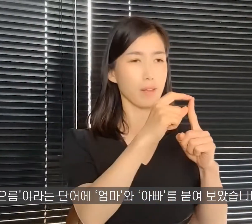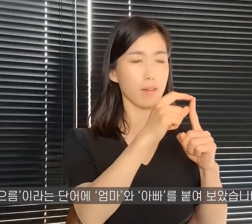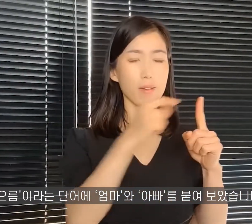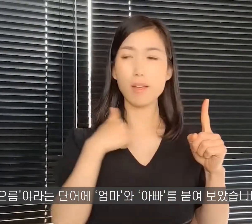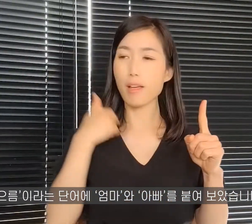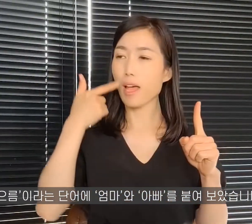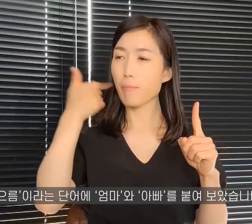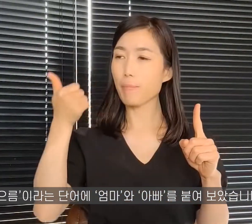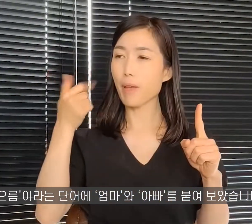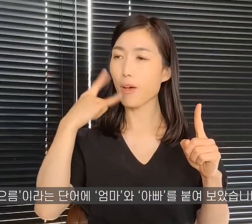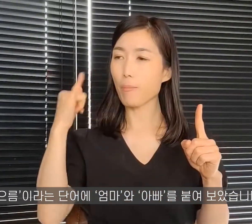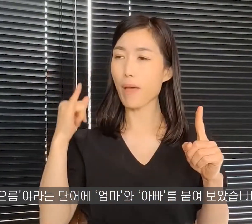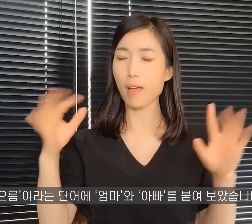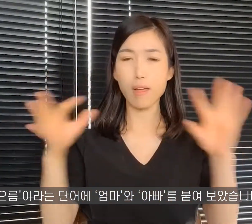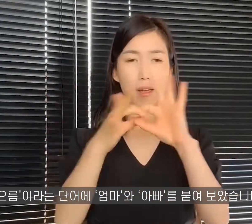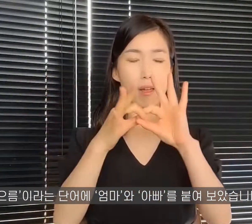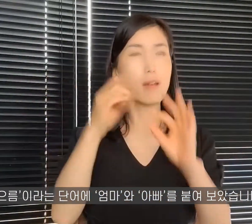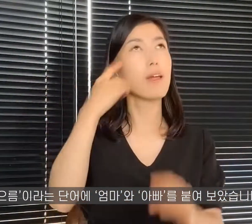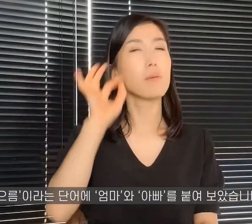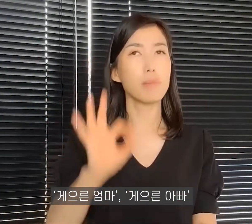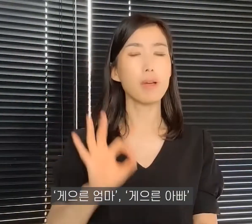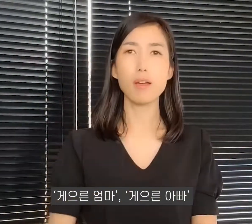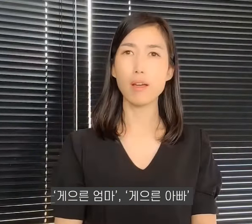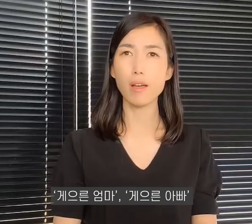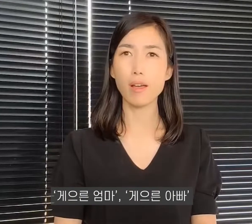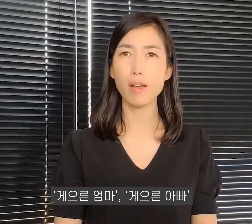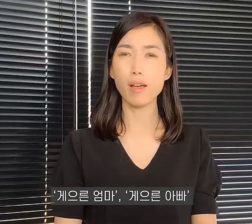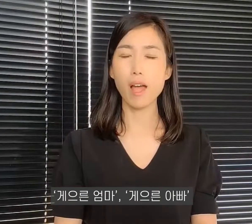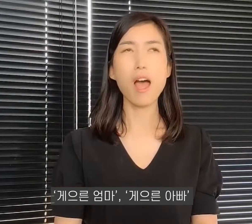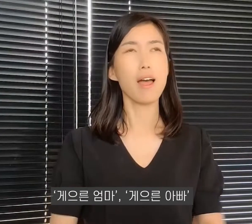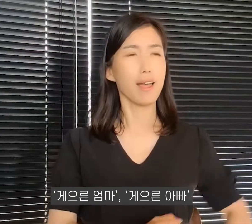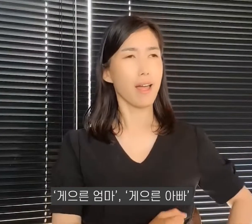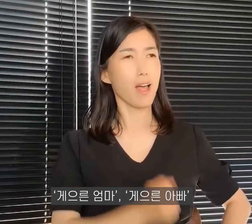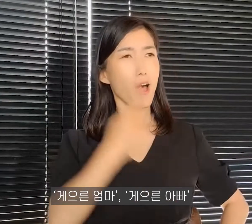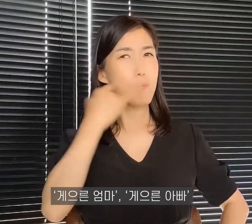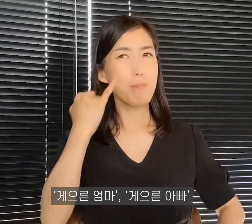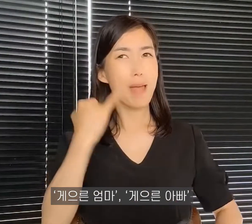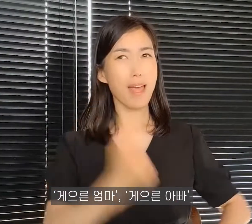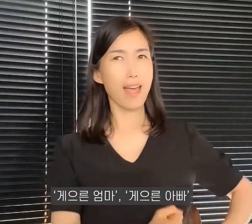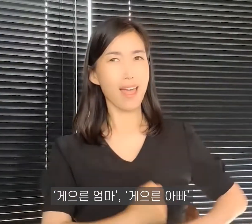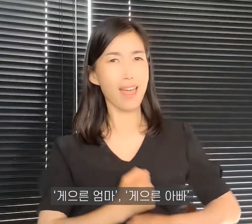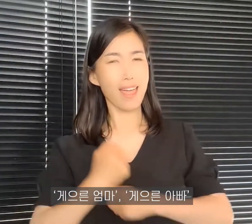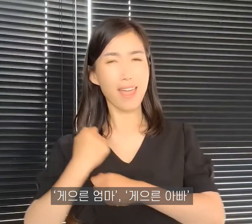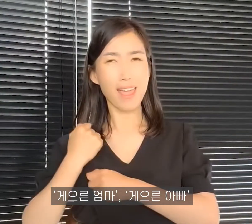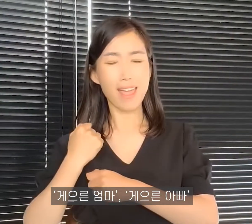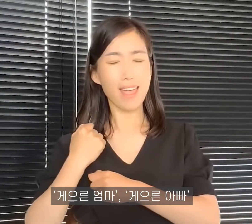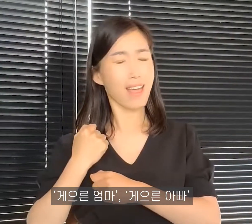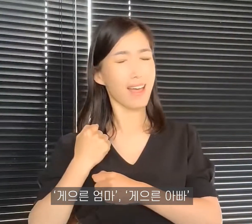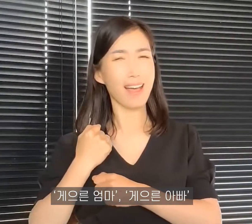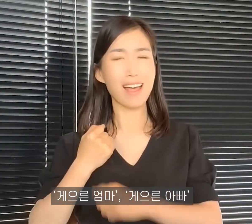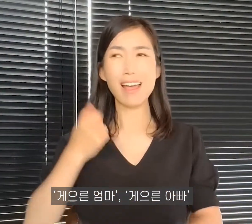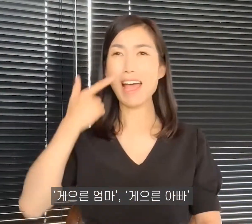보았습니다 게으른 엄마 게으른 아빠